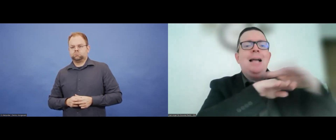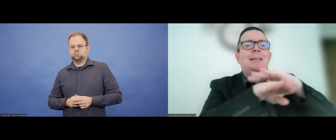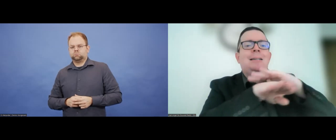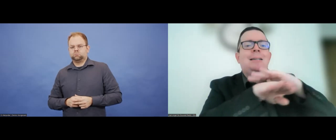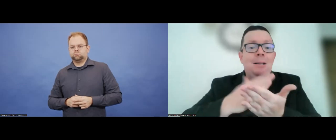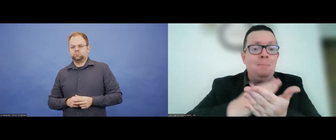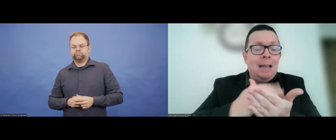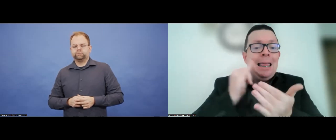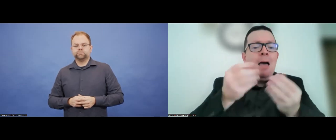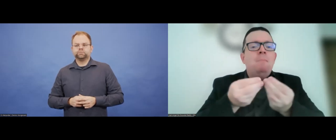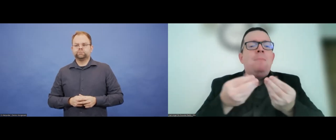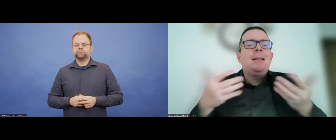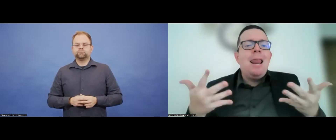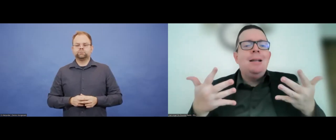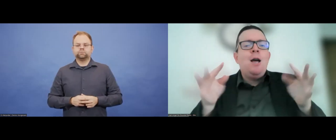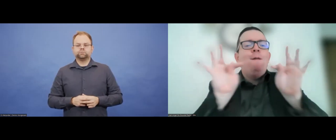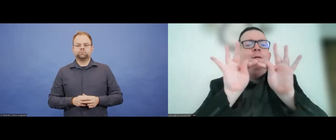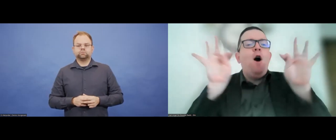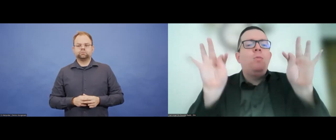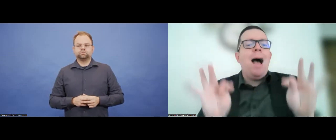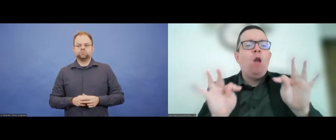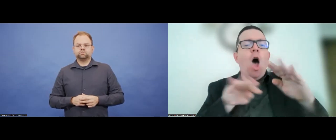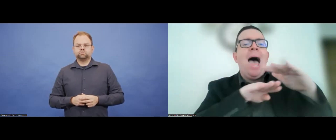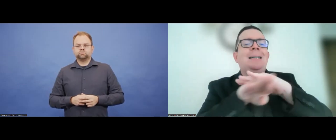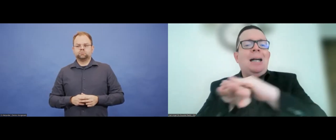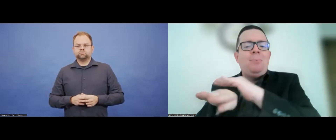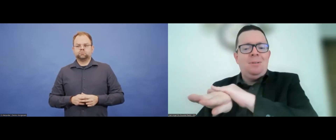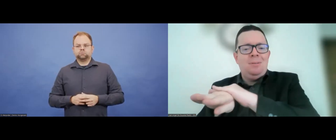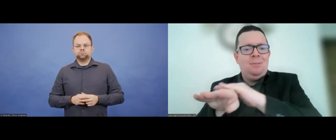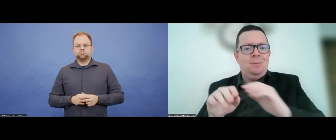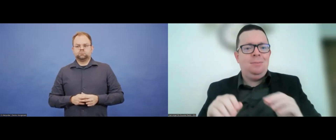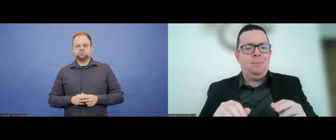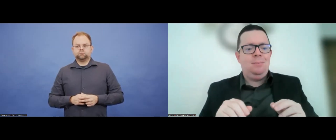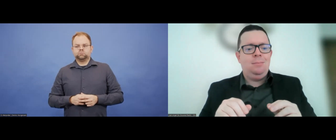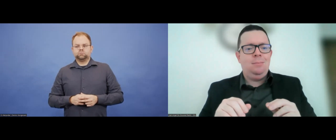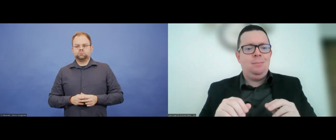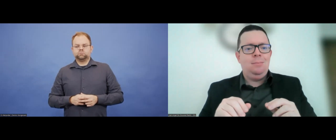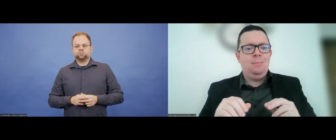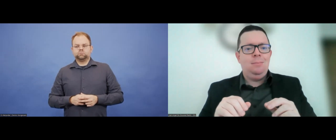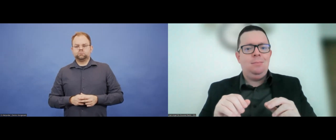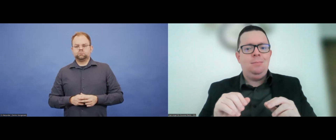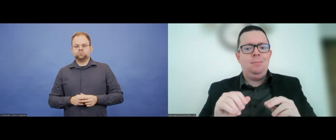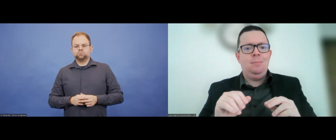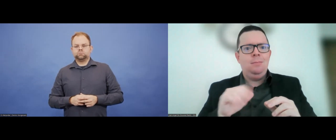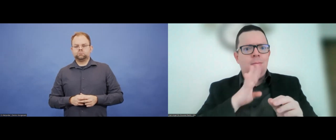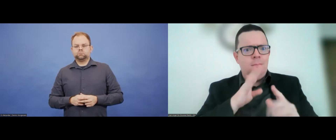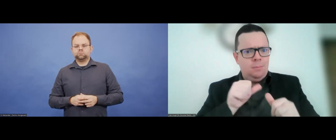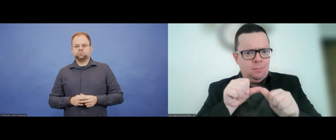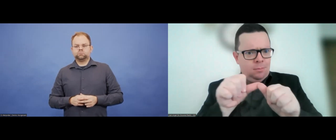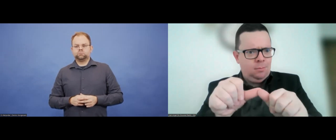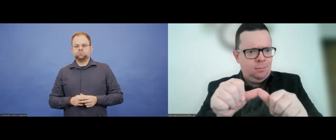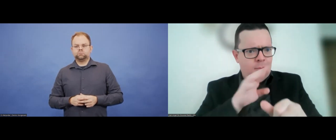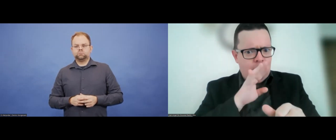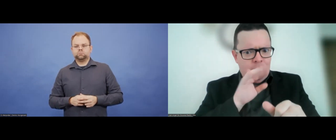really difficult to not be able to participate in all these cases without interpreters.